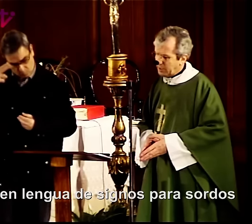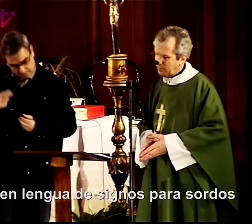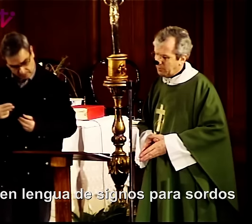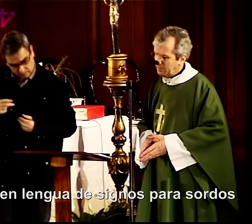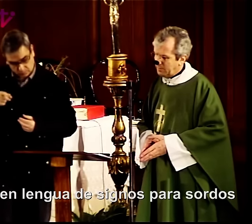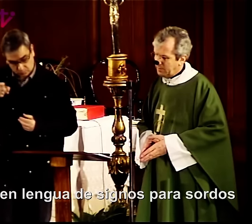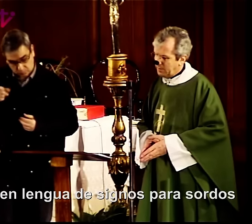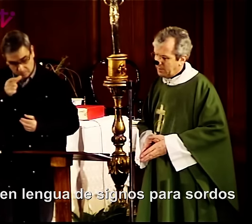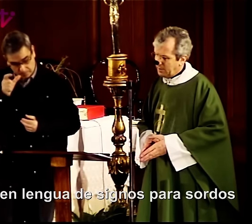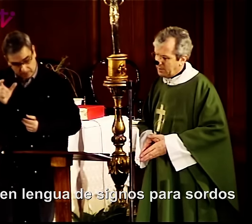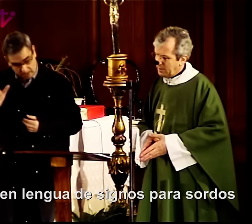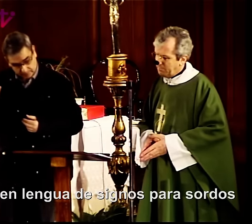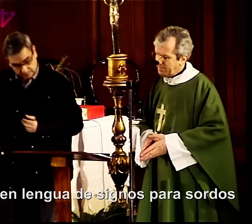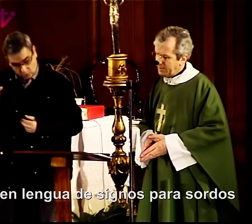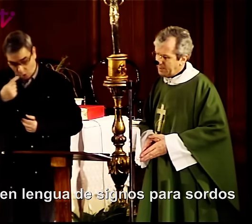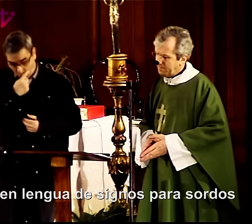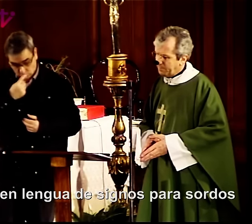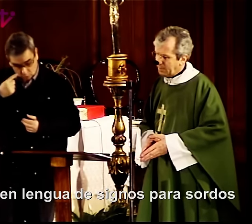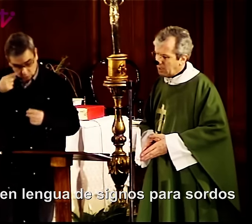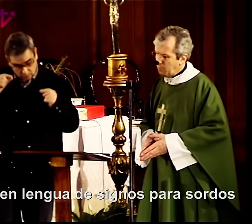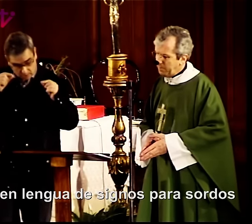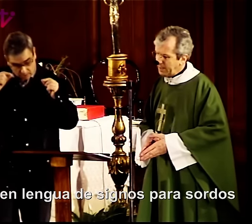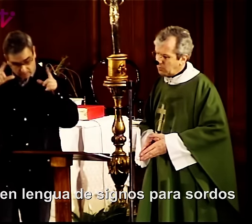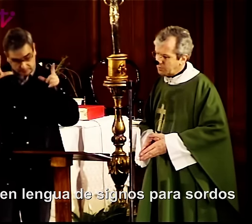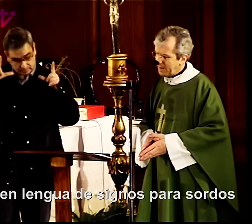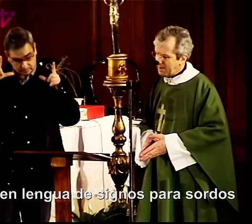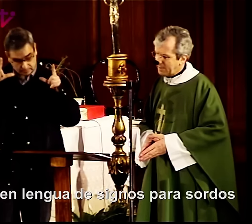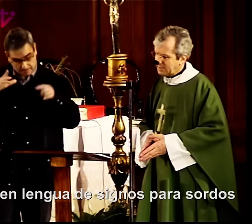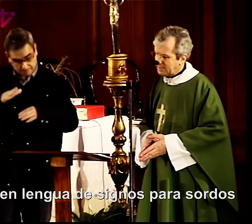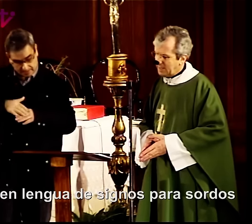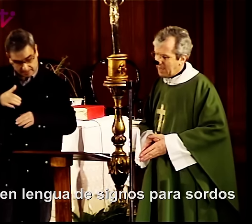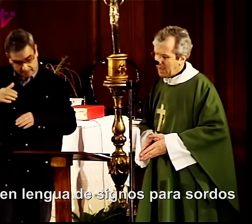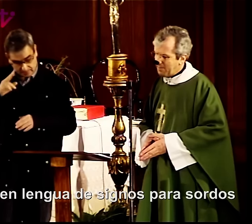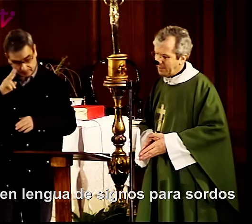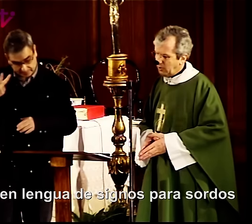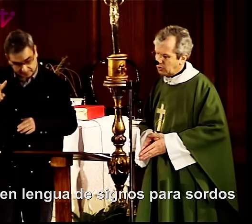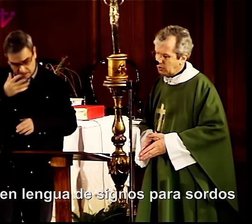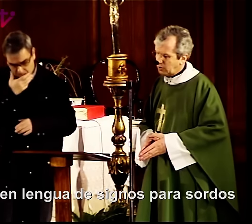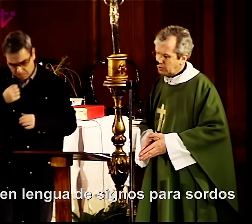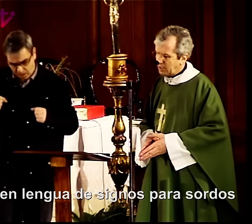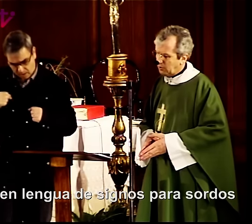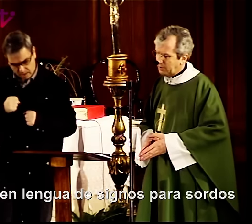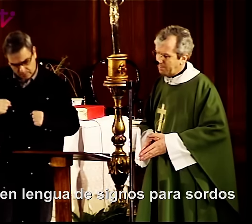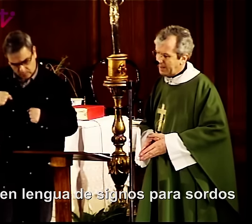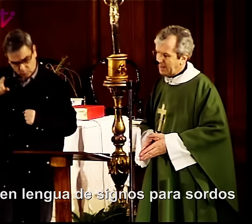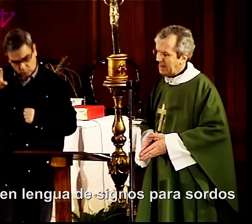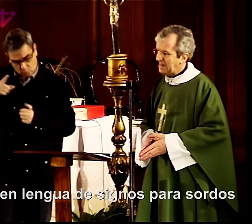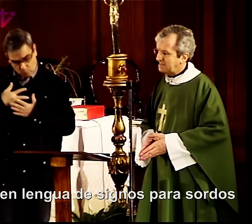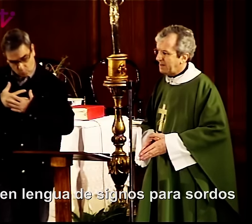siervo, viviré y cumpliré tus palabras. Abriré los ojos y contemplaré las